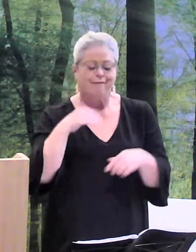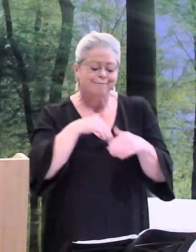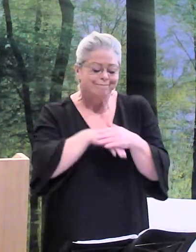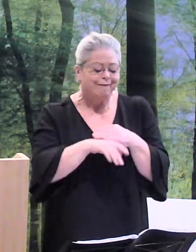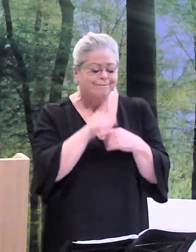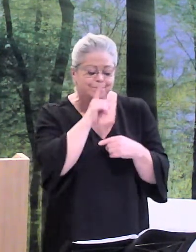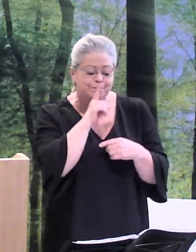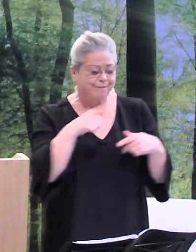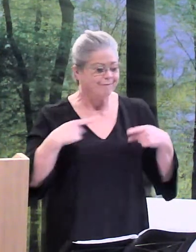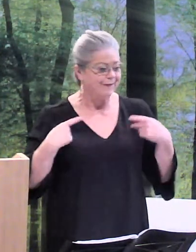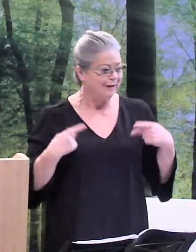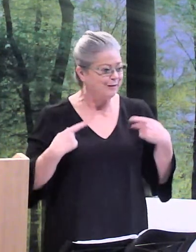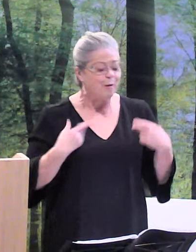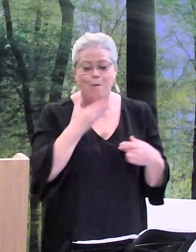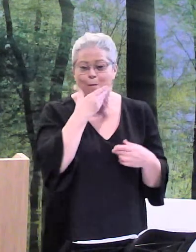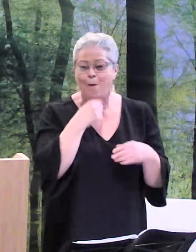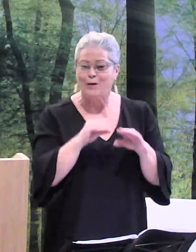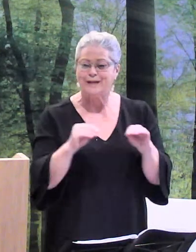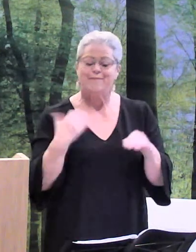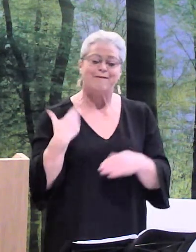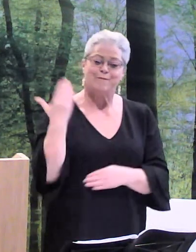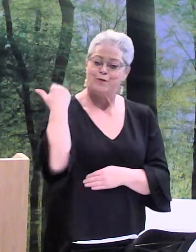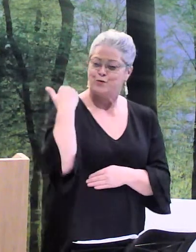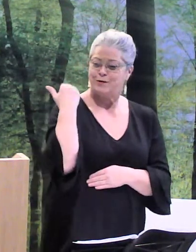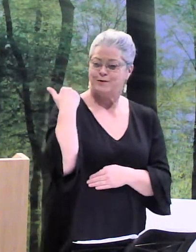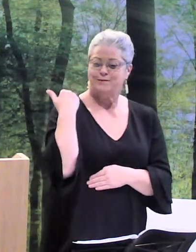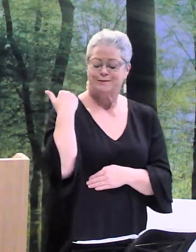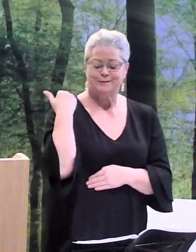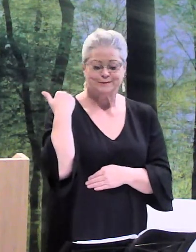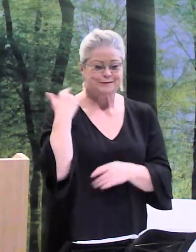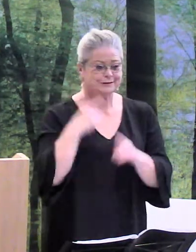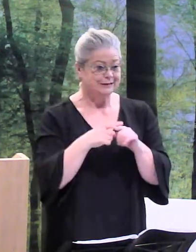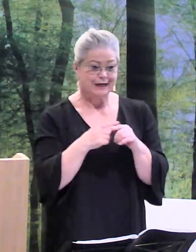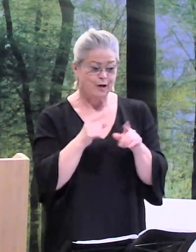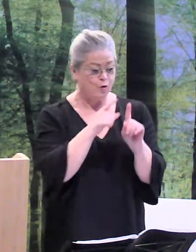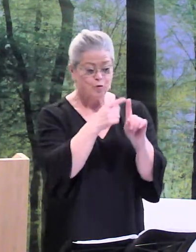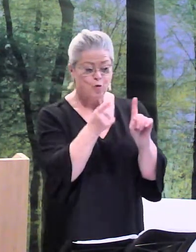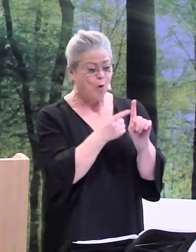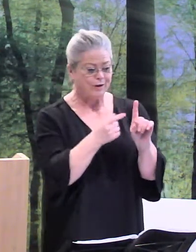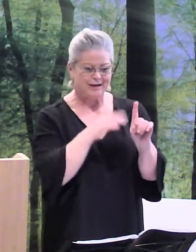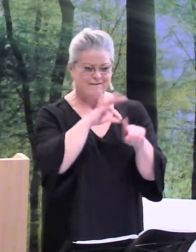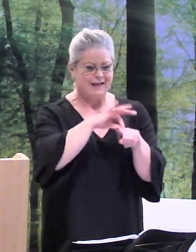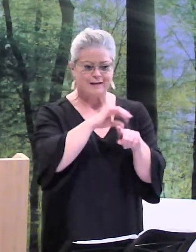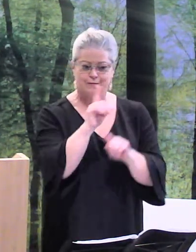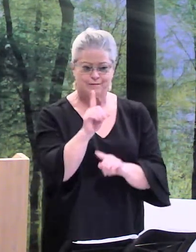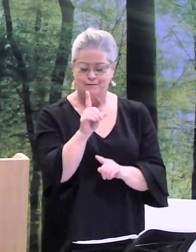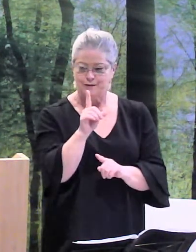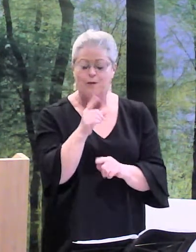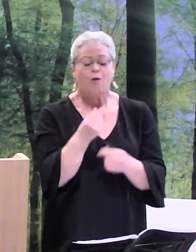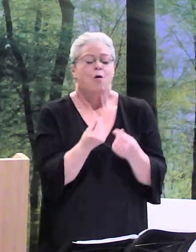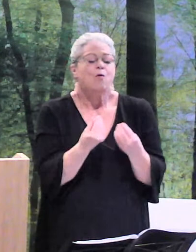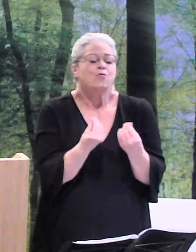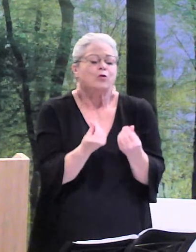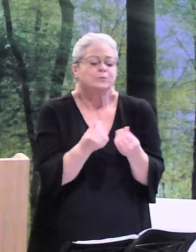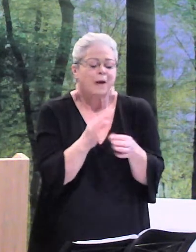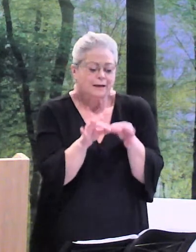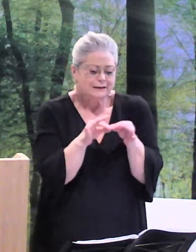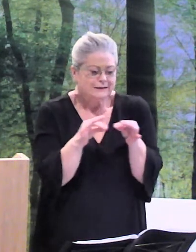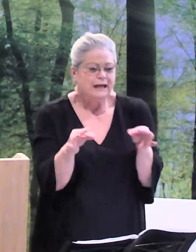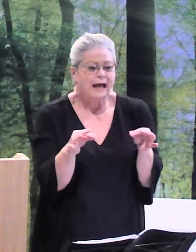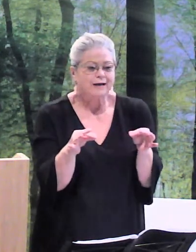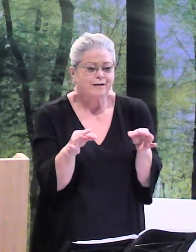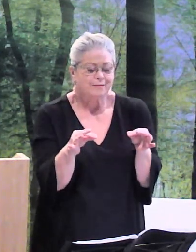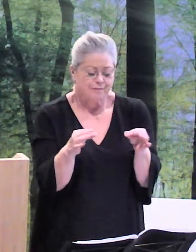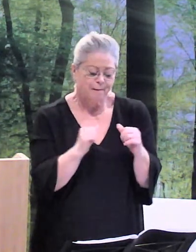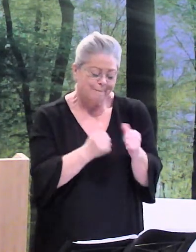vreugde. De mooie dingen van vroeger zijn geen doorn in het vlees, maar een kostbaar geschenk